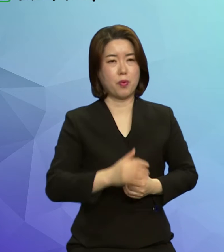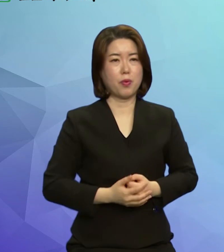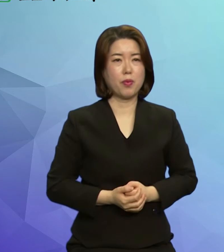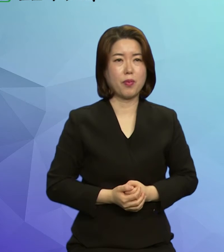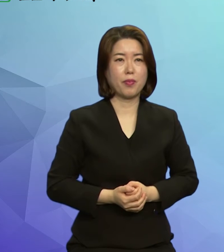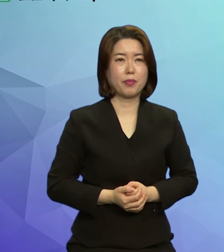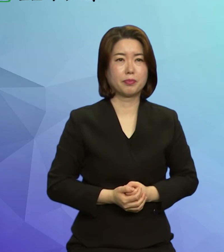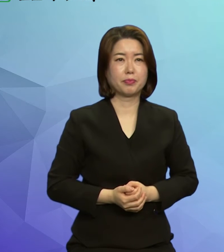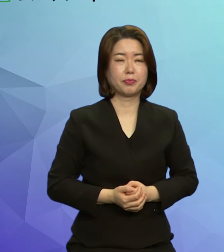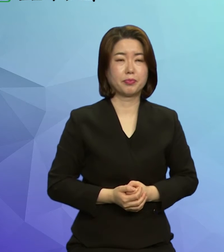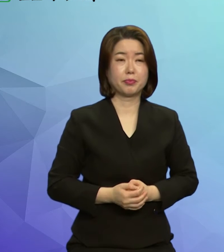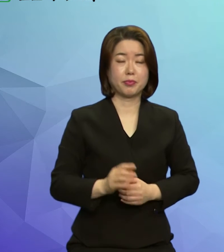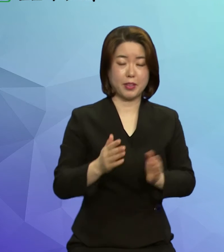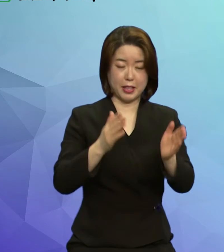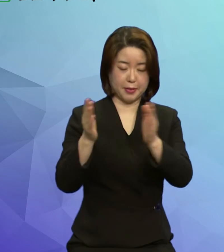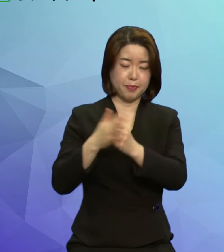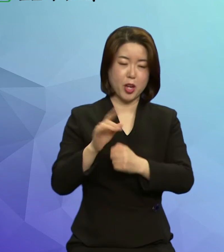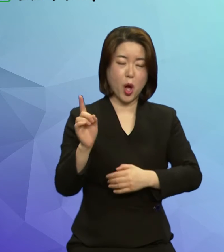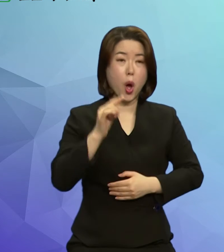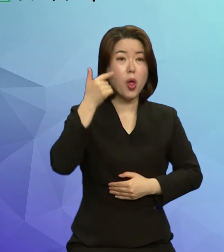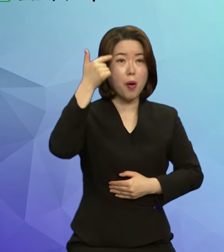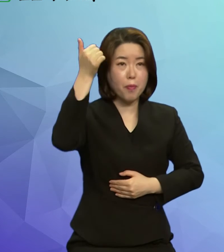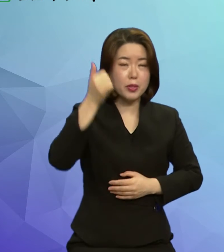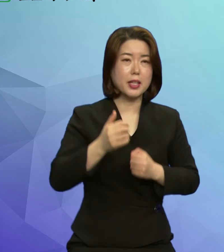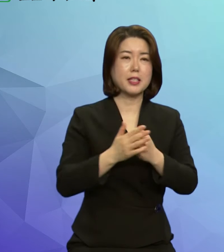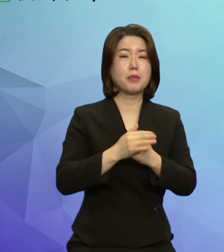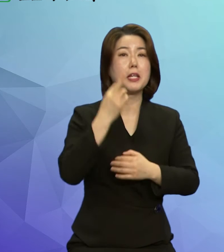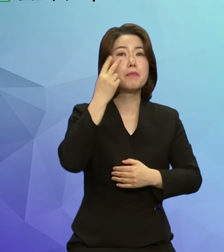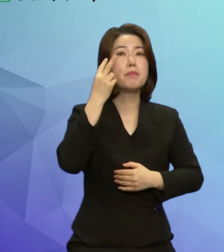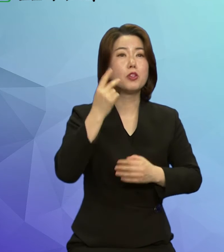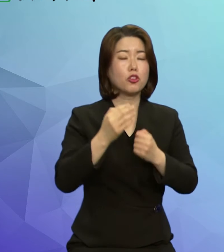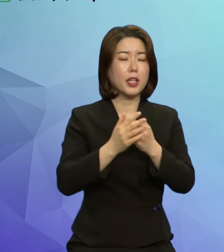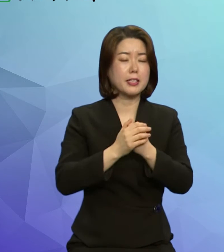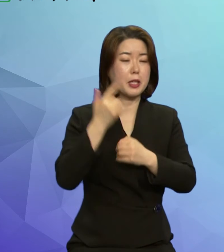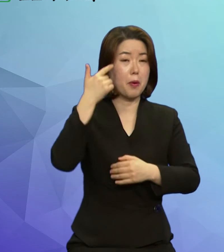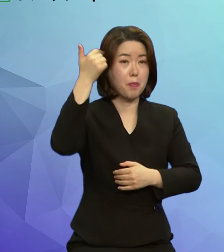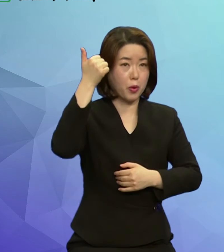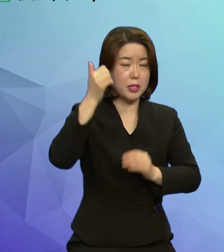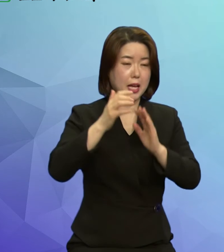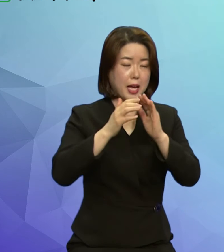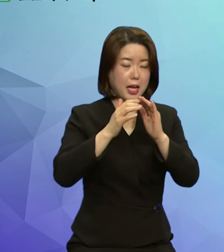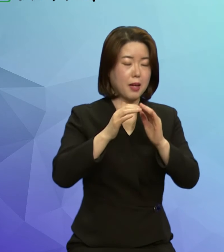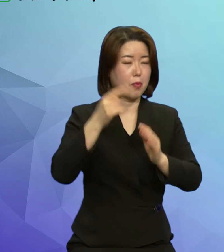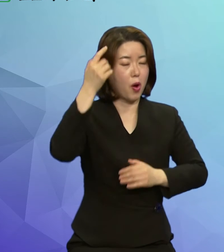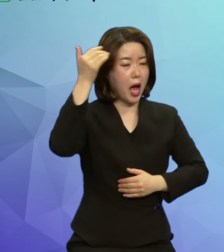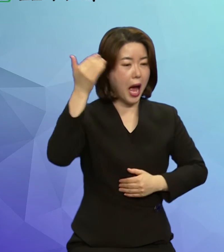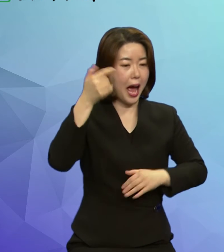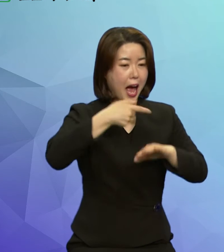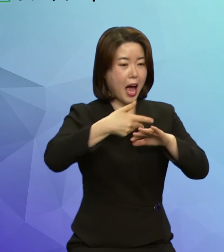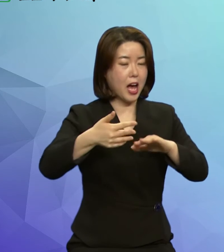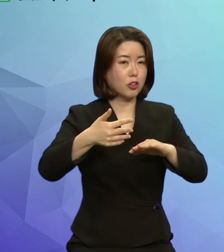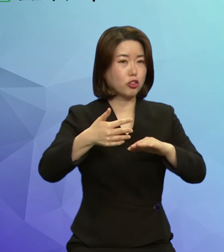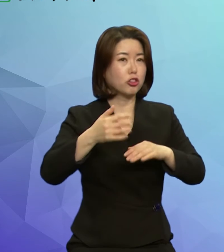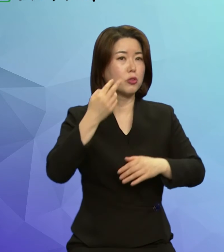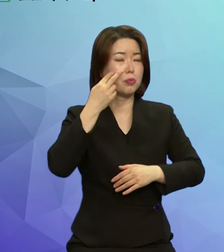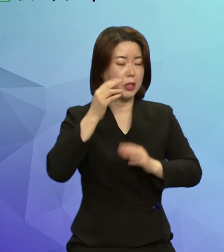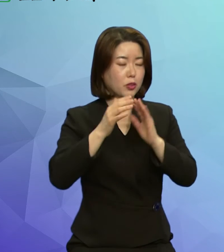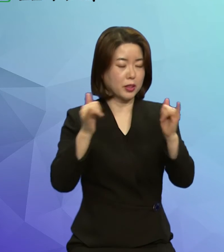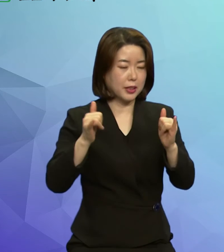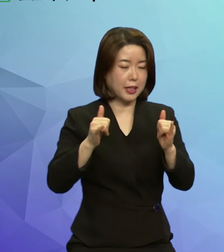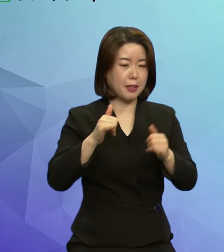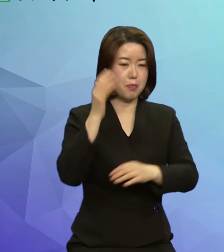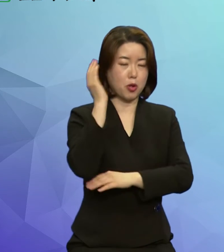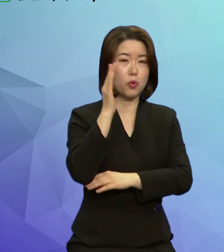어느 목사님이 미국에서 유학하실 때 한인교회를 목회를 하셨는데 토요일 밤에 설교